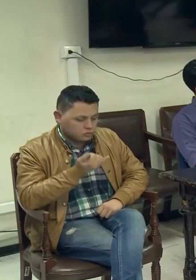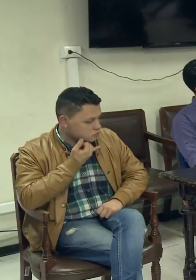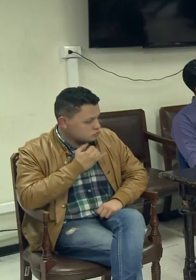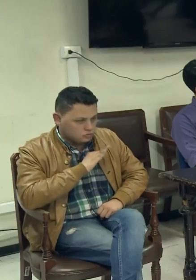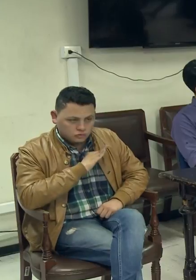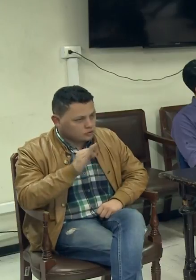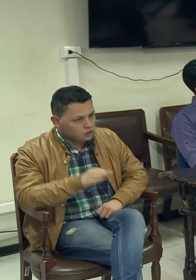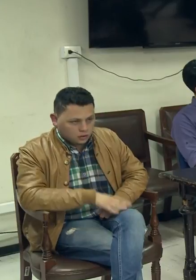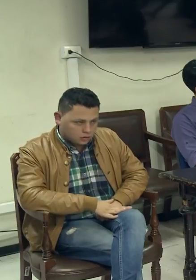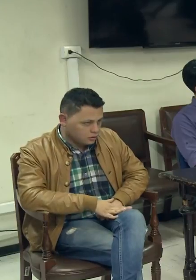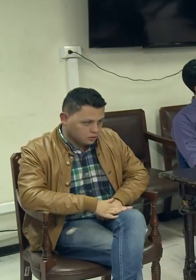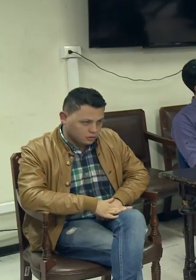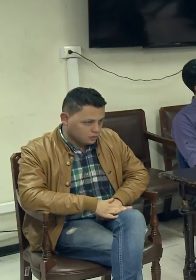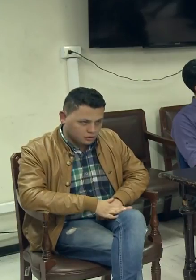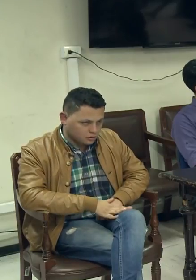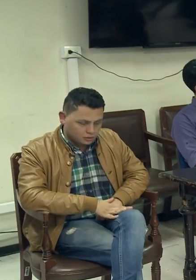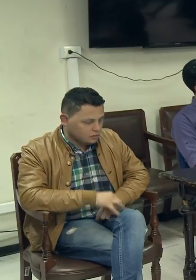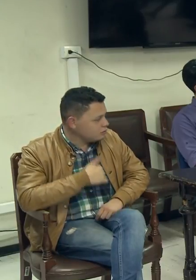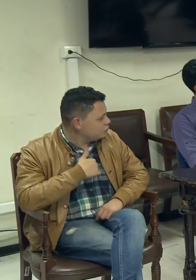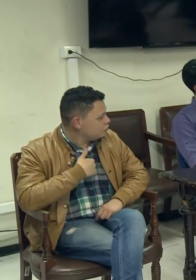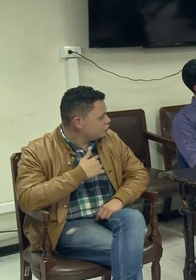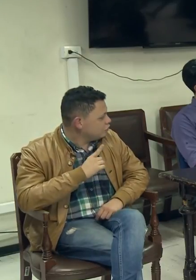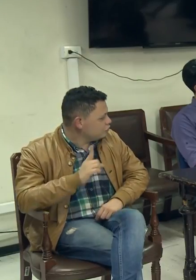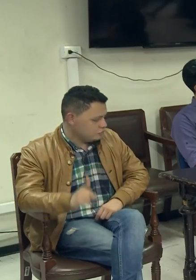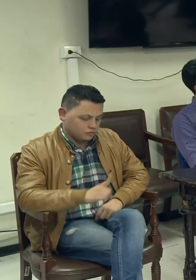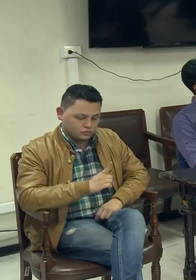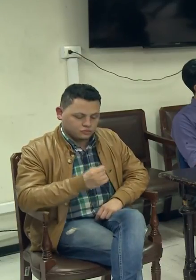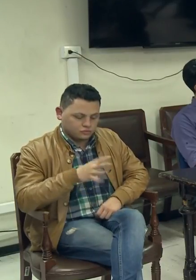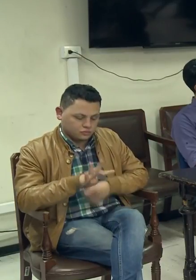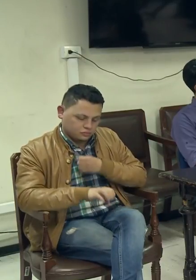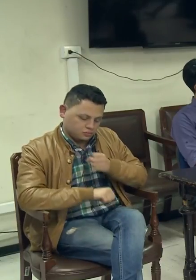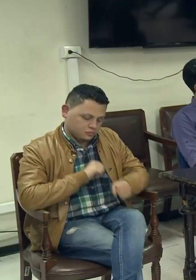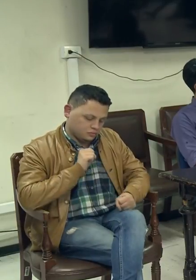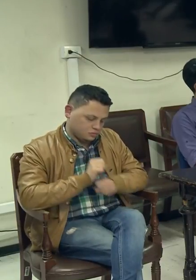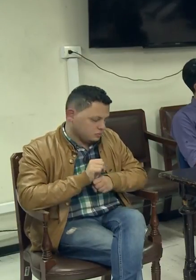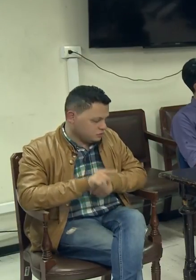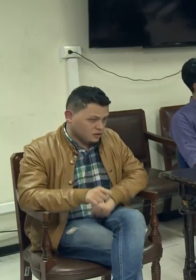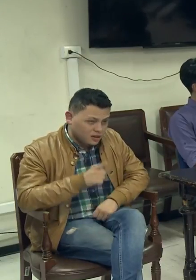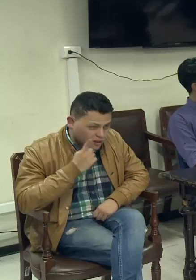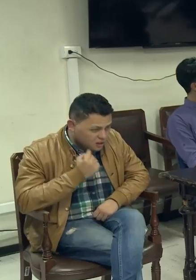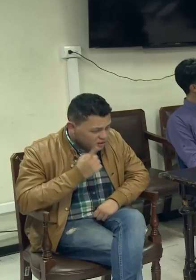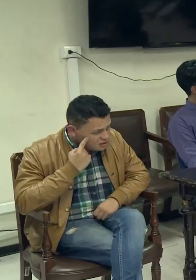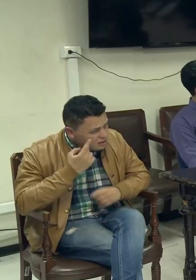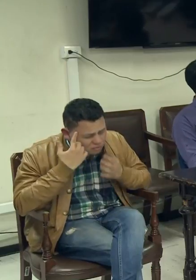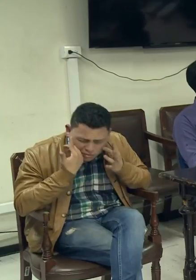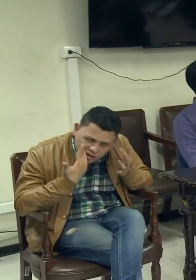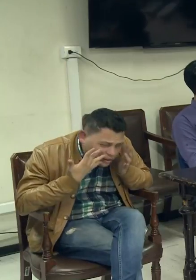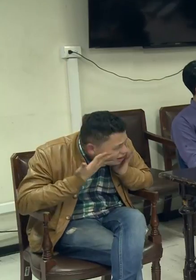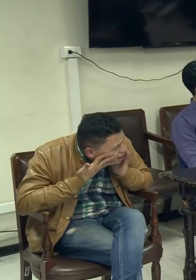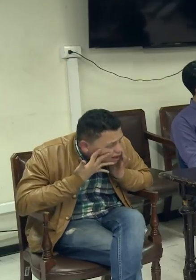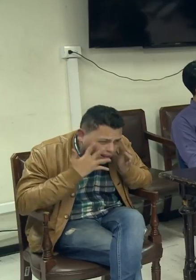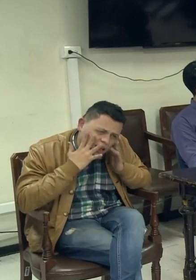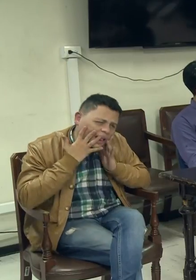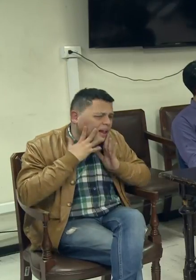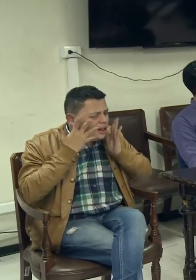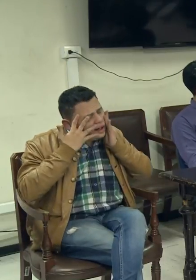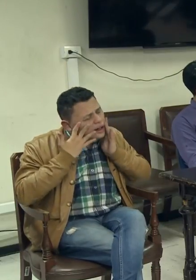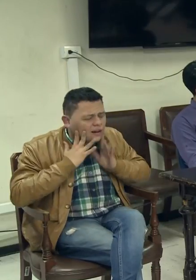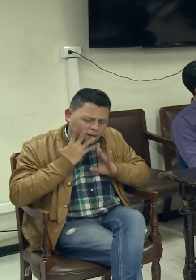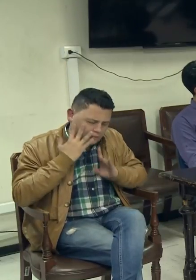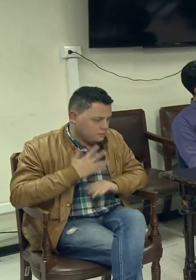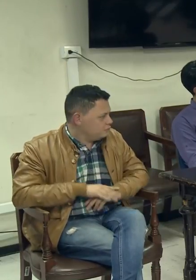equivocado. Un día llegó una chica de 14 años llorando desesperada, y